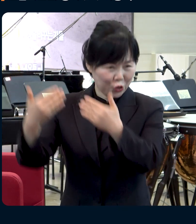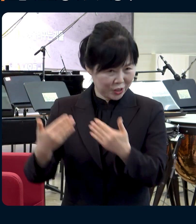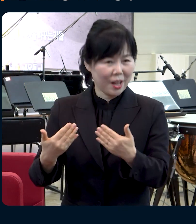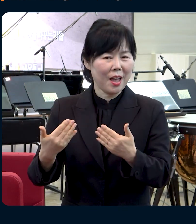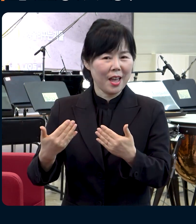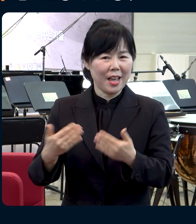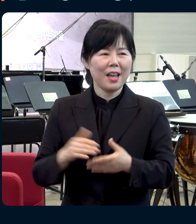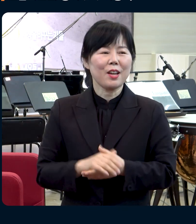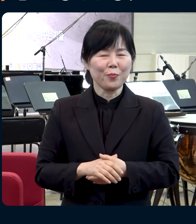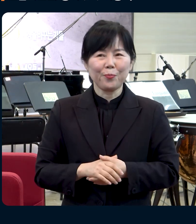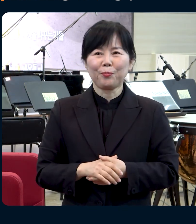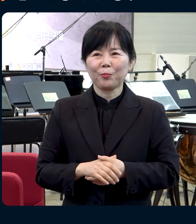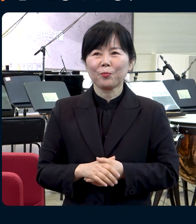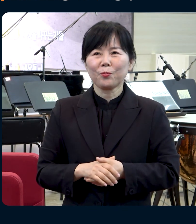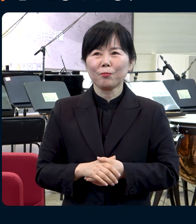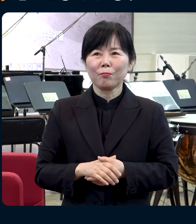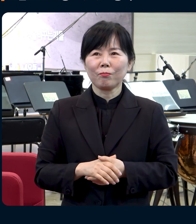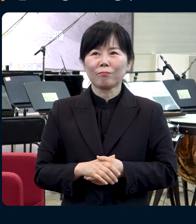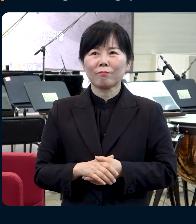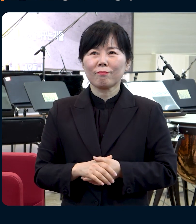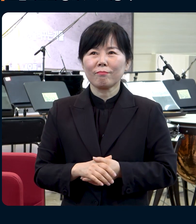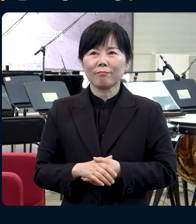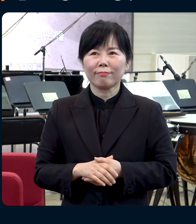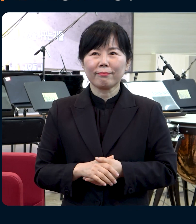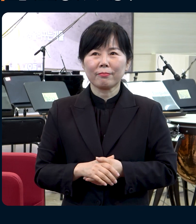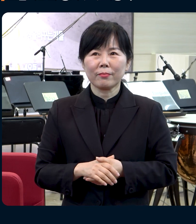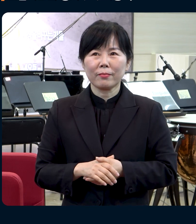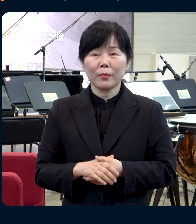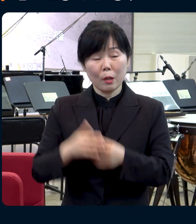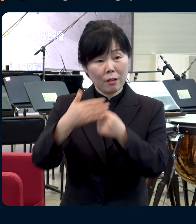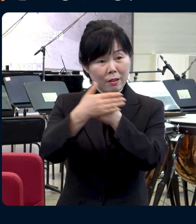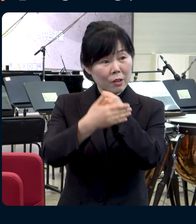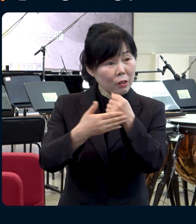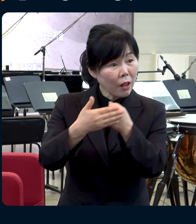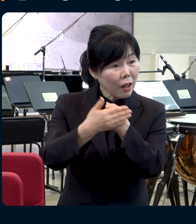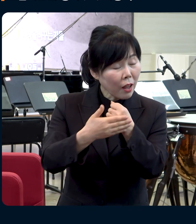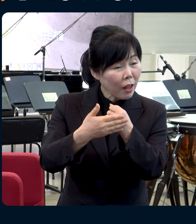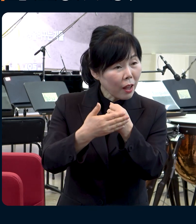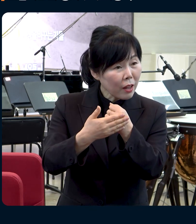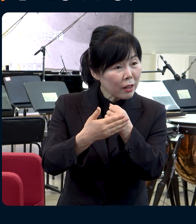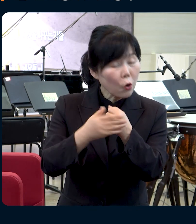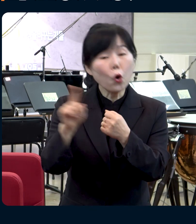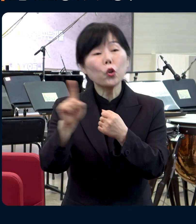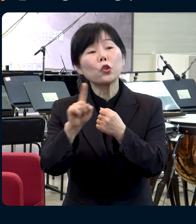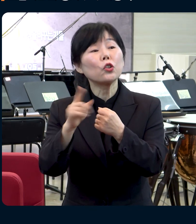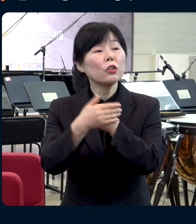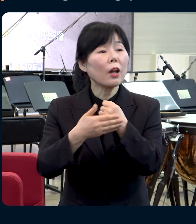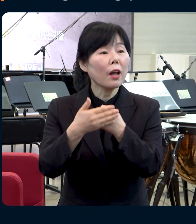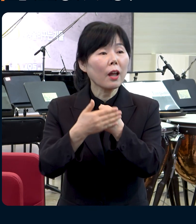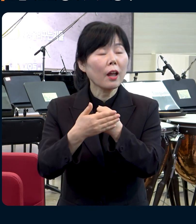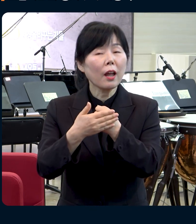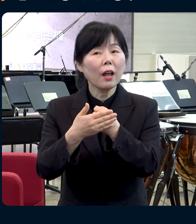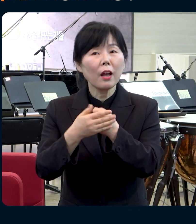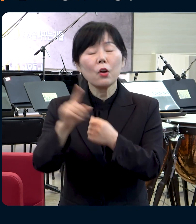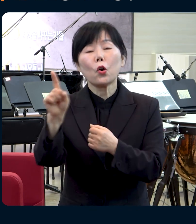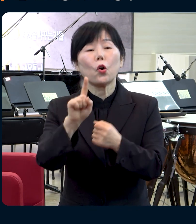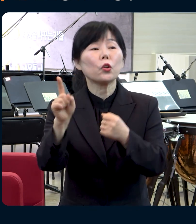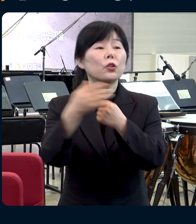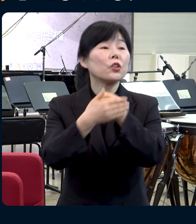은혜를 주시나니 라고 말하고 있습니다. 자, 여기서 은혜인데 어떤 은혜라고 써 있어요? 안 들려요.